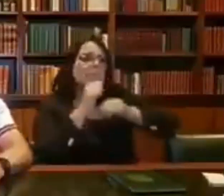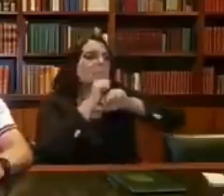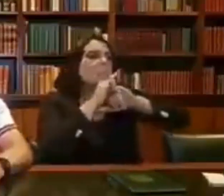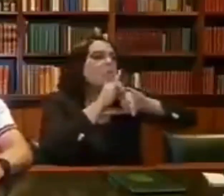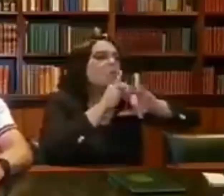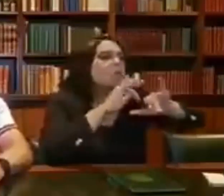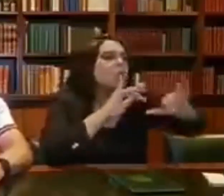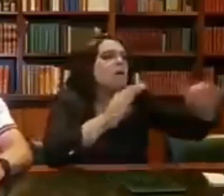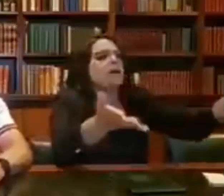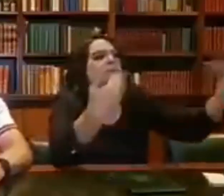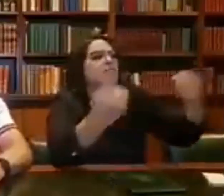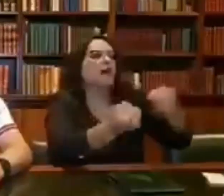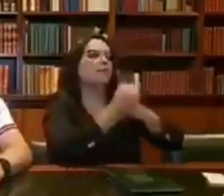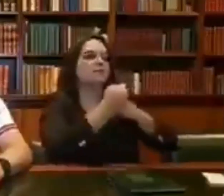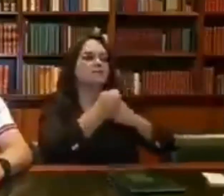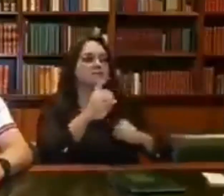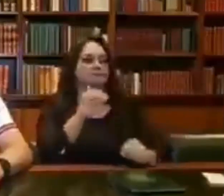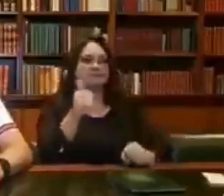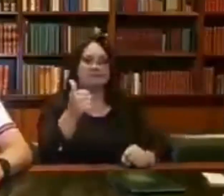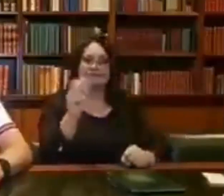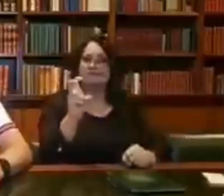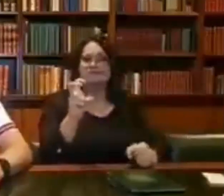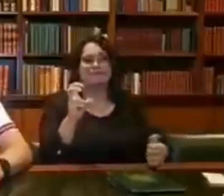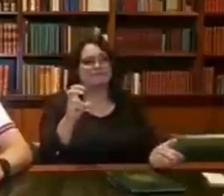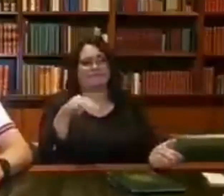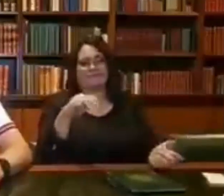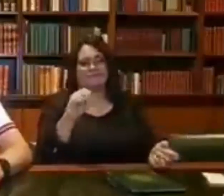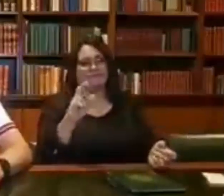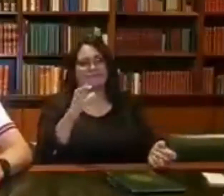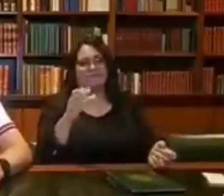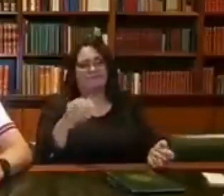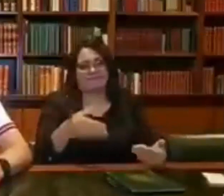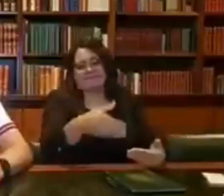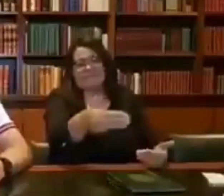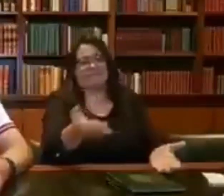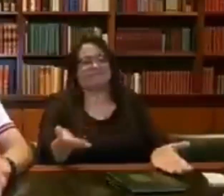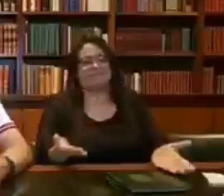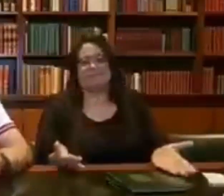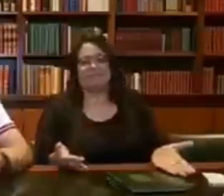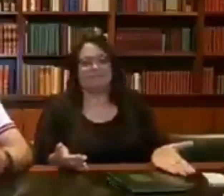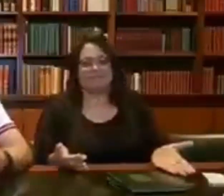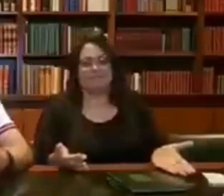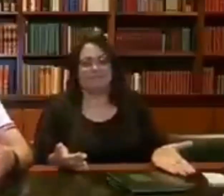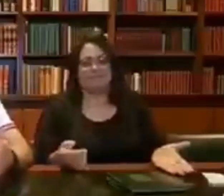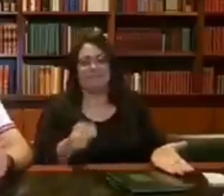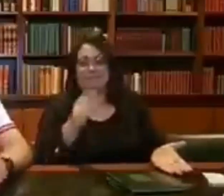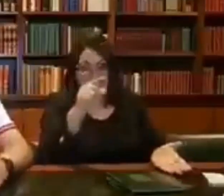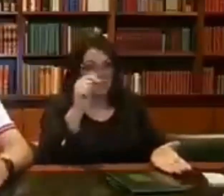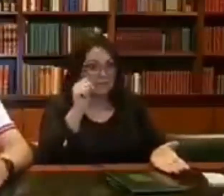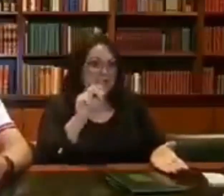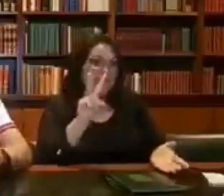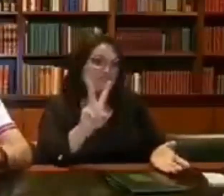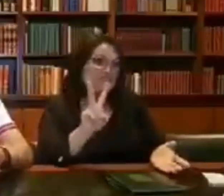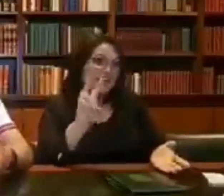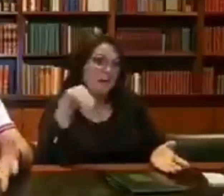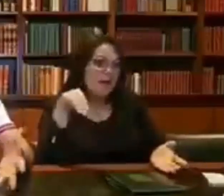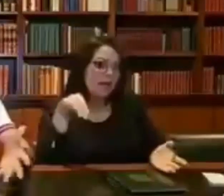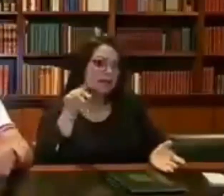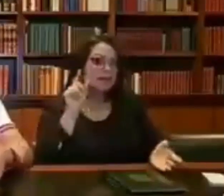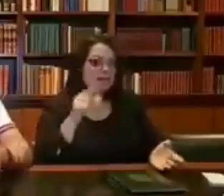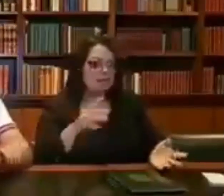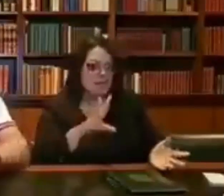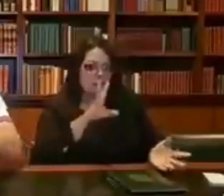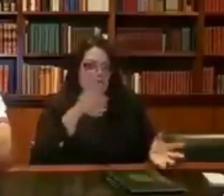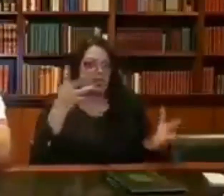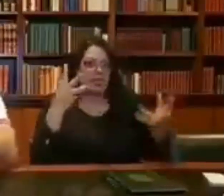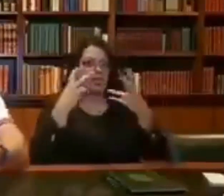pedindo apoio para o movimento no dia 15 de março agora. E depois, como ela não conseguiu, viu